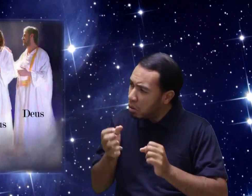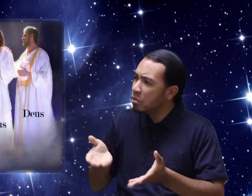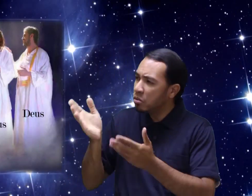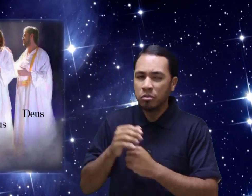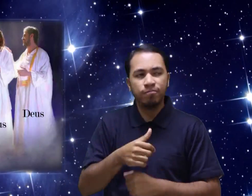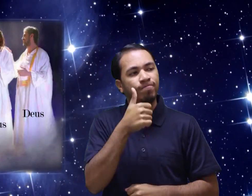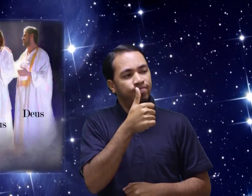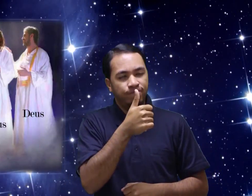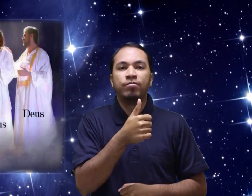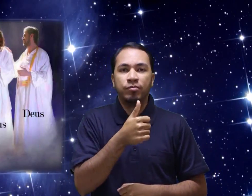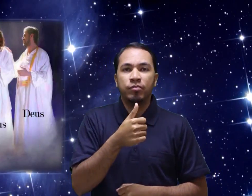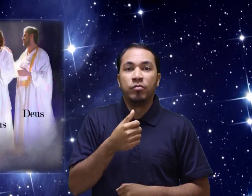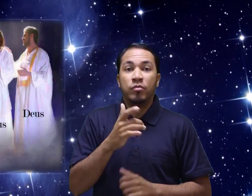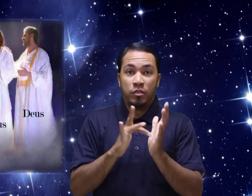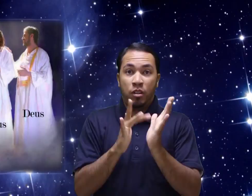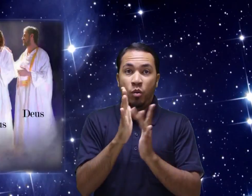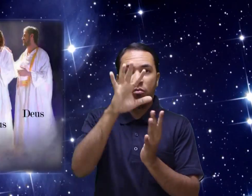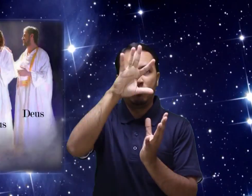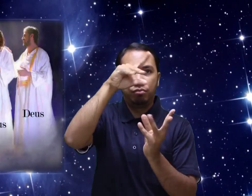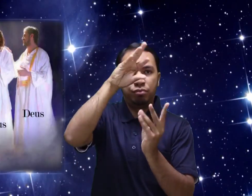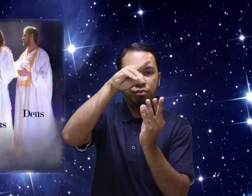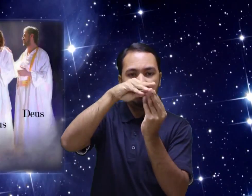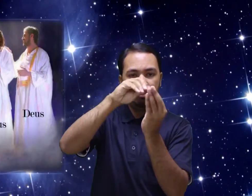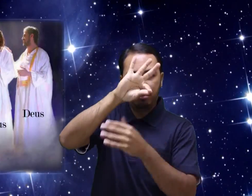ao mundo salvar o ser humano do pecado.